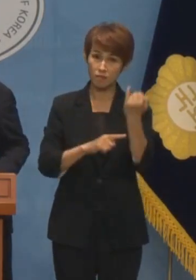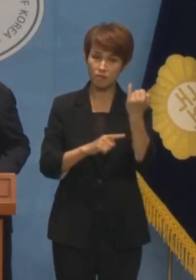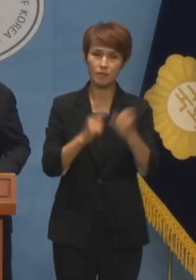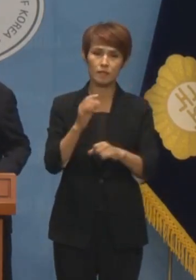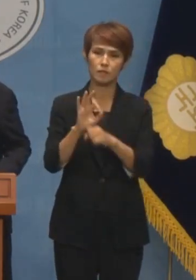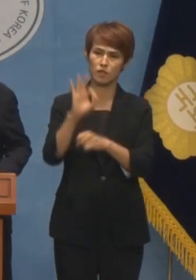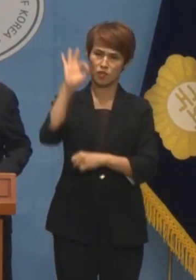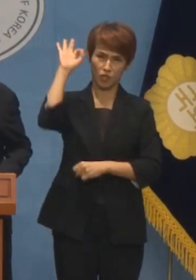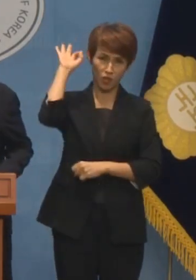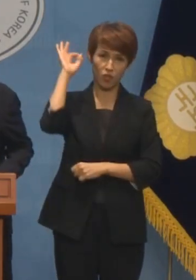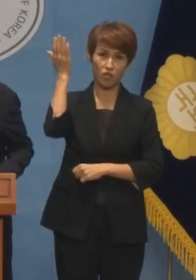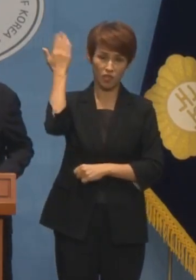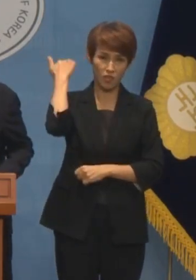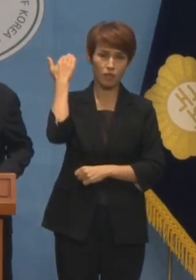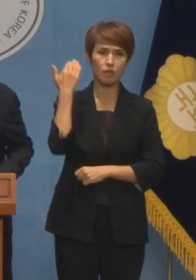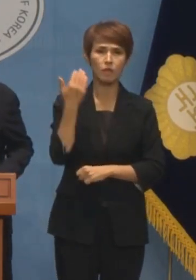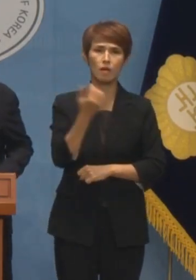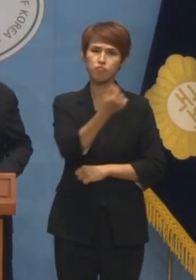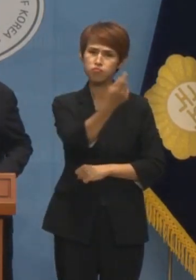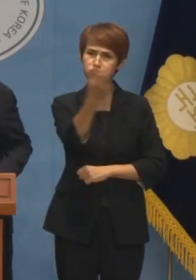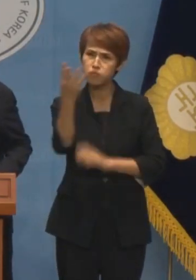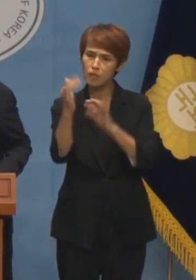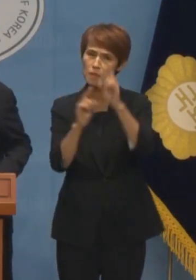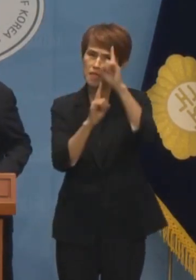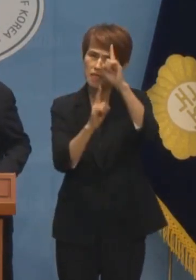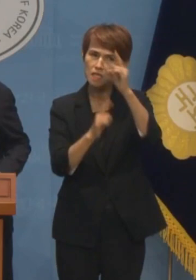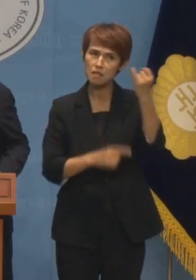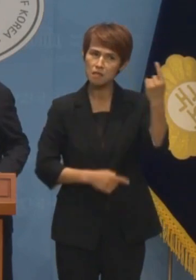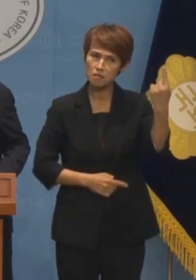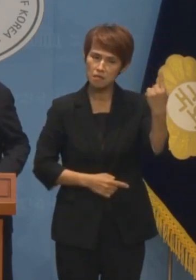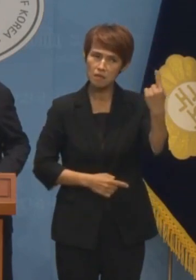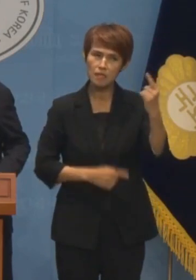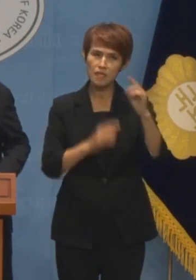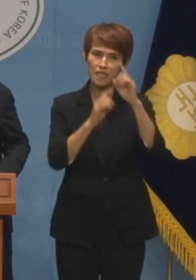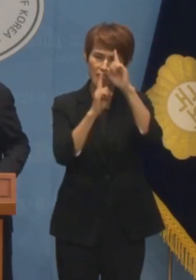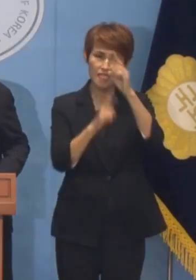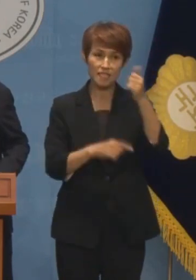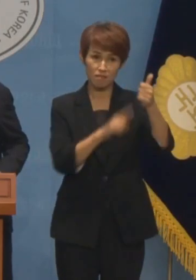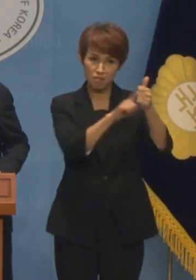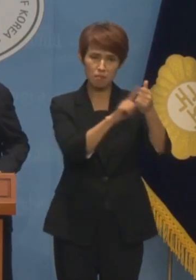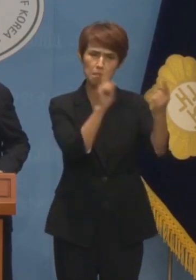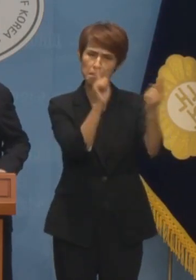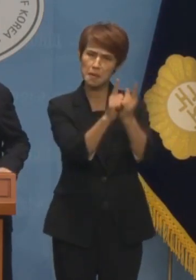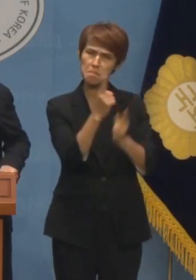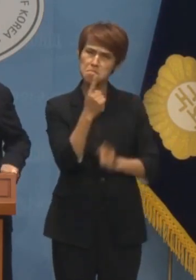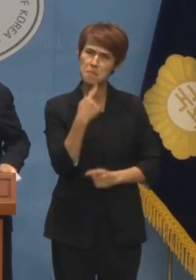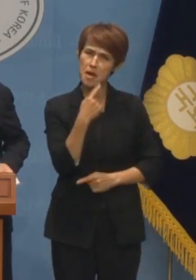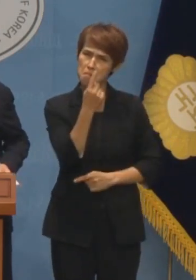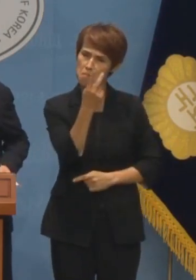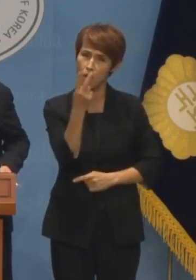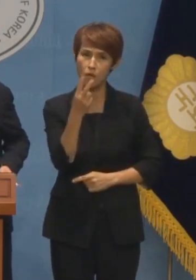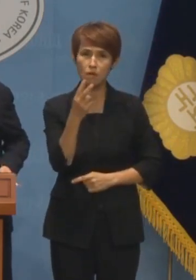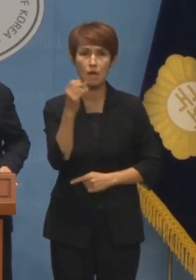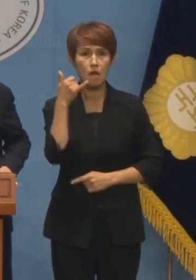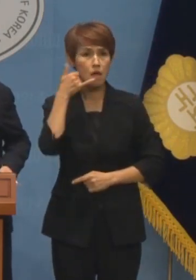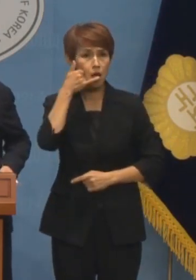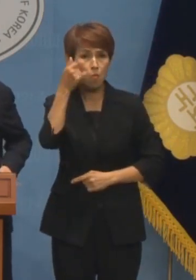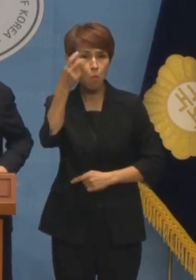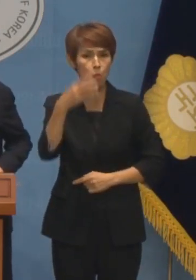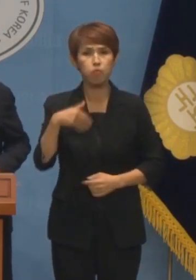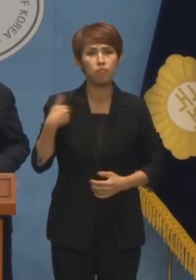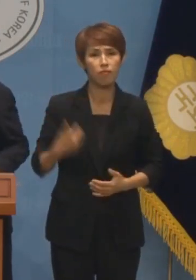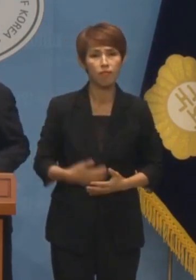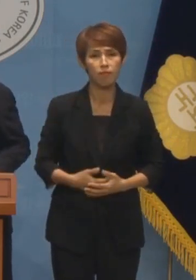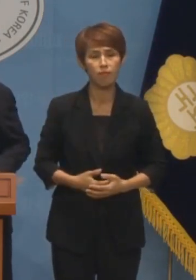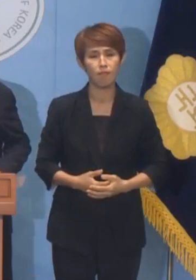다른 사람들과 이종호라는 사람을 한두 번 본 적은 있어도 전혀 연락처도 없고